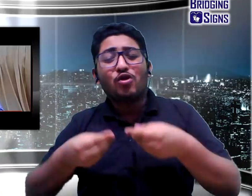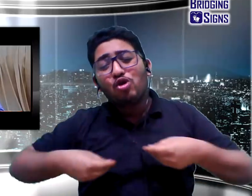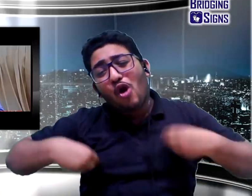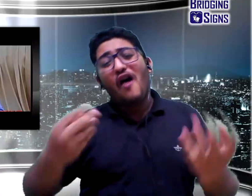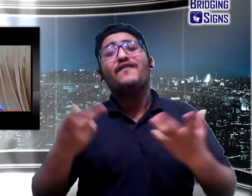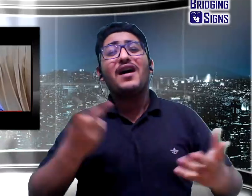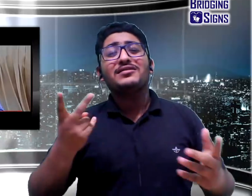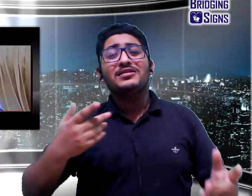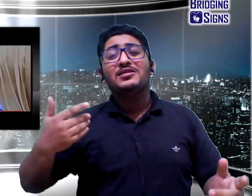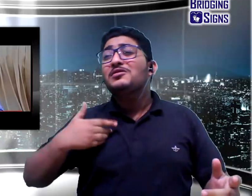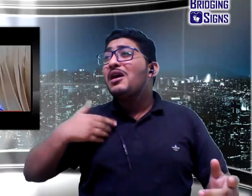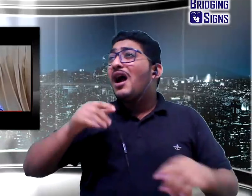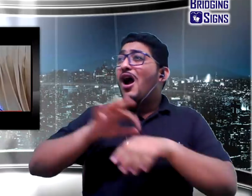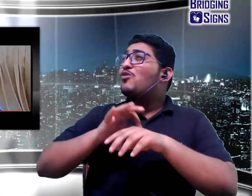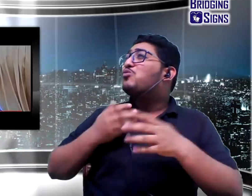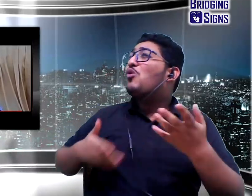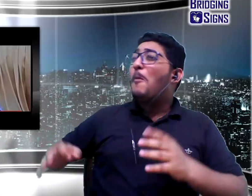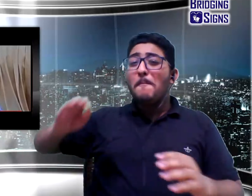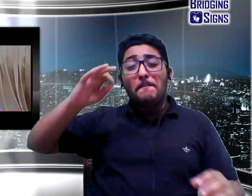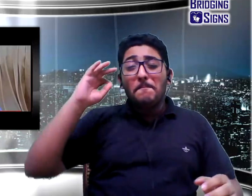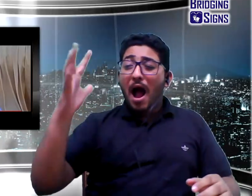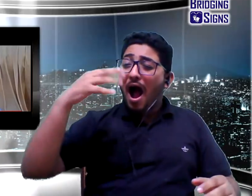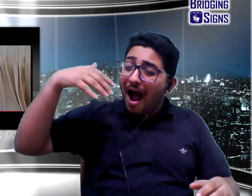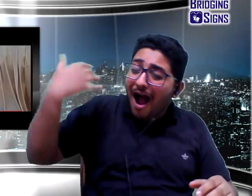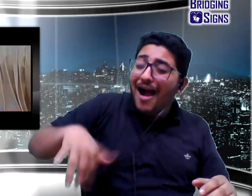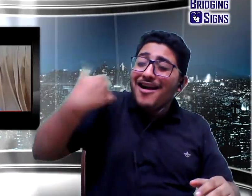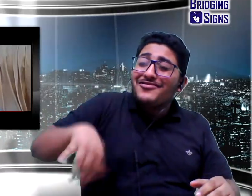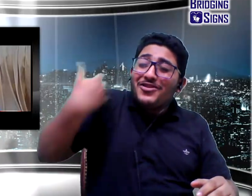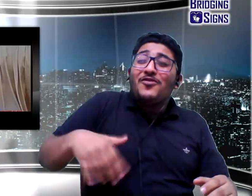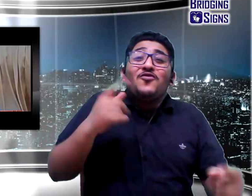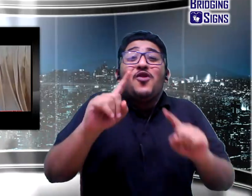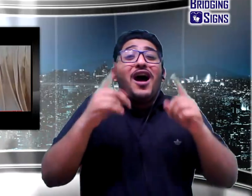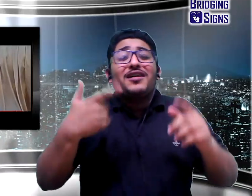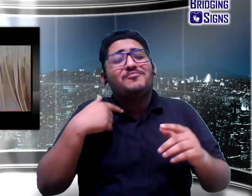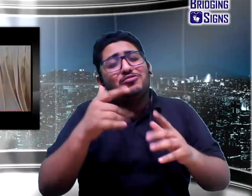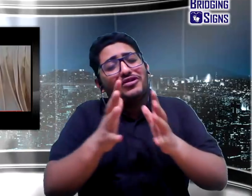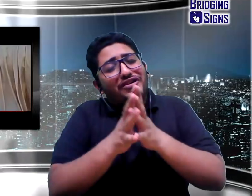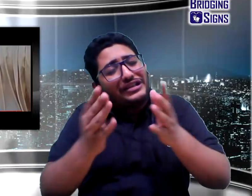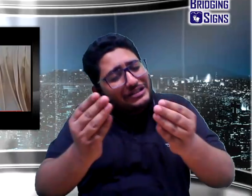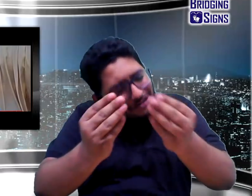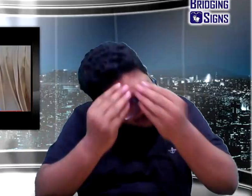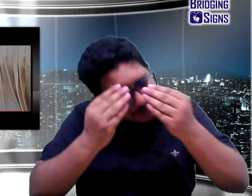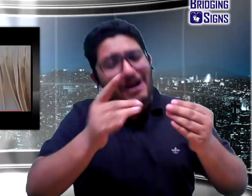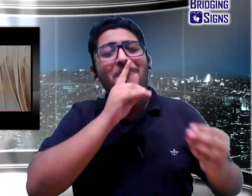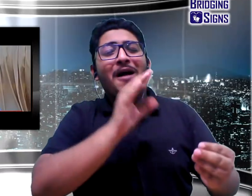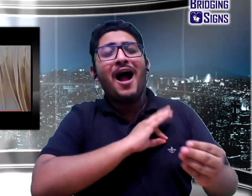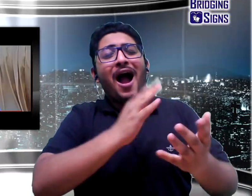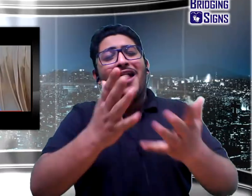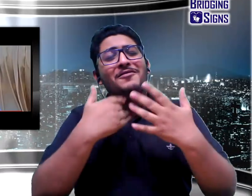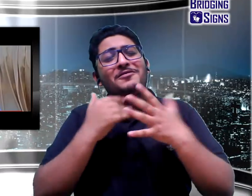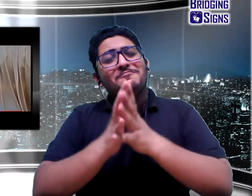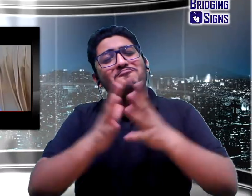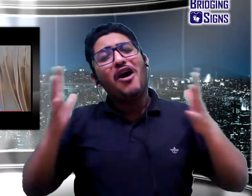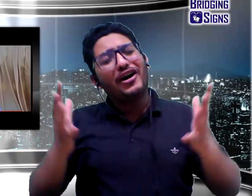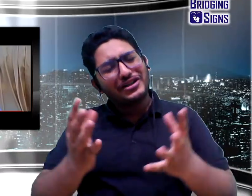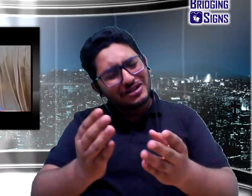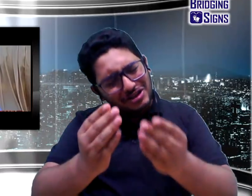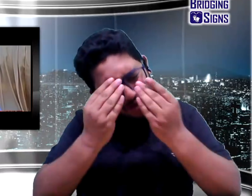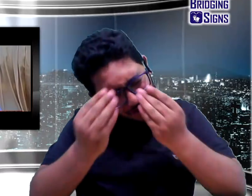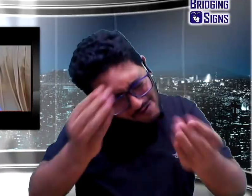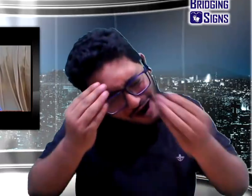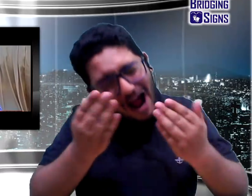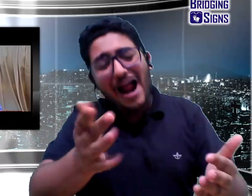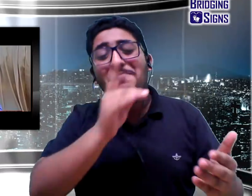मेरे कोल तां सब तो महंगी एहो शह है, मैं शुकराना लेके आया हां, मैं शुकराना